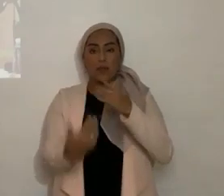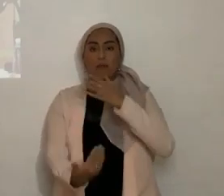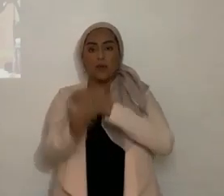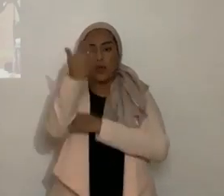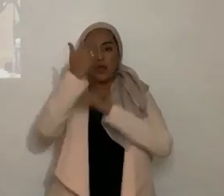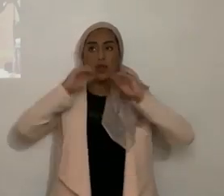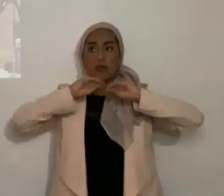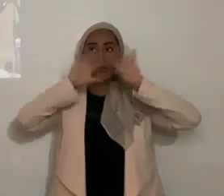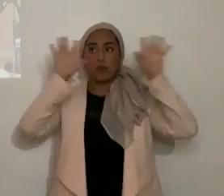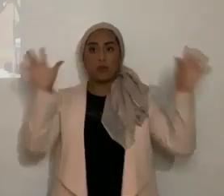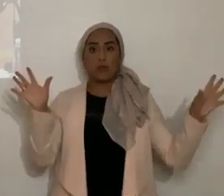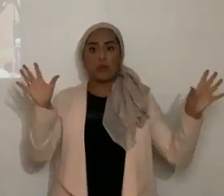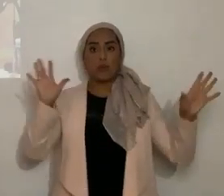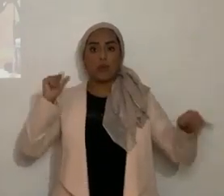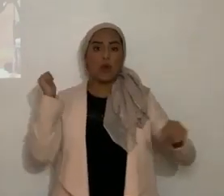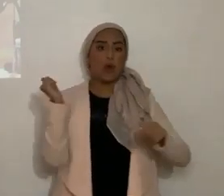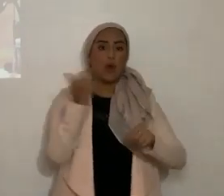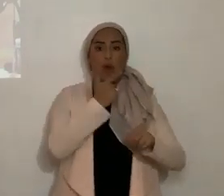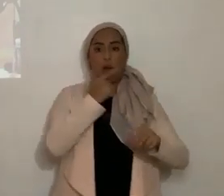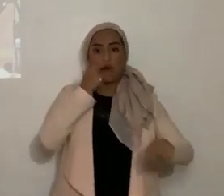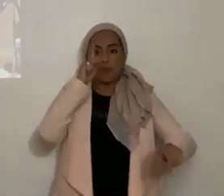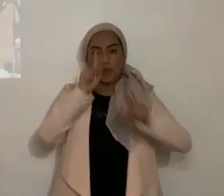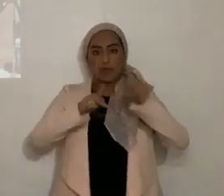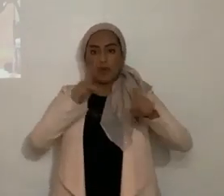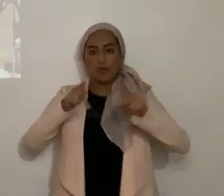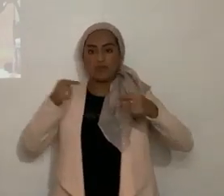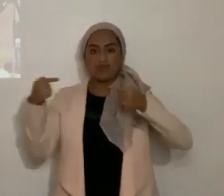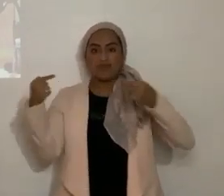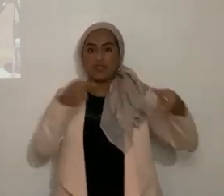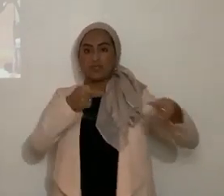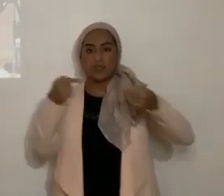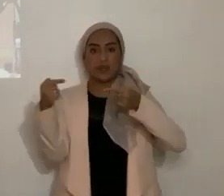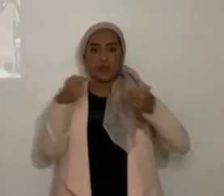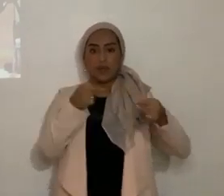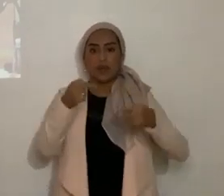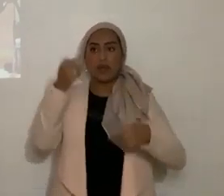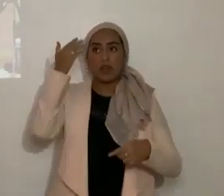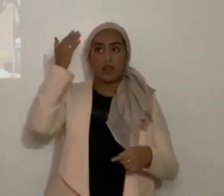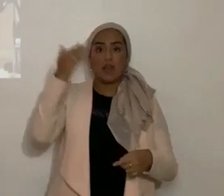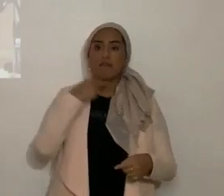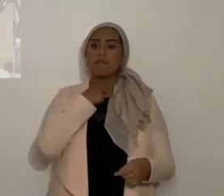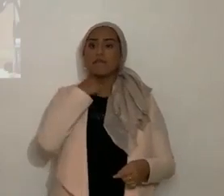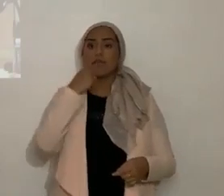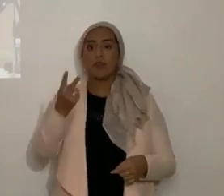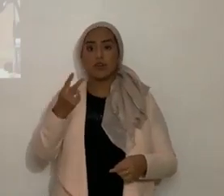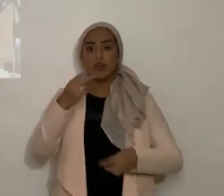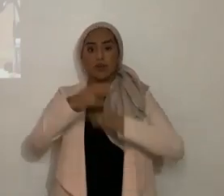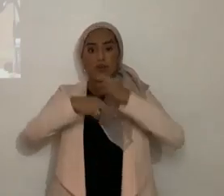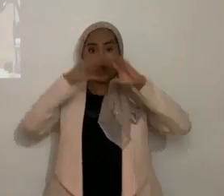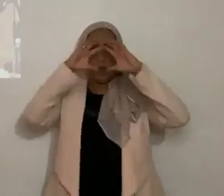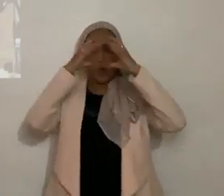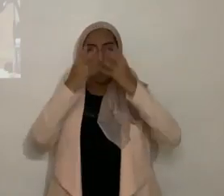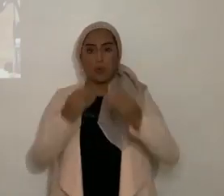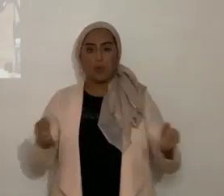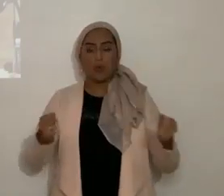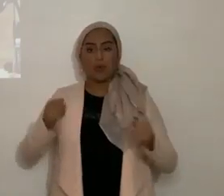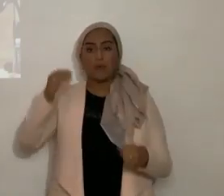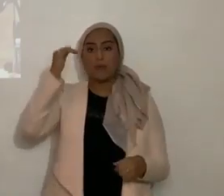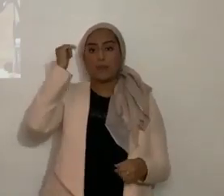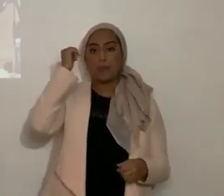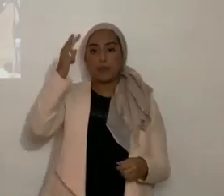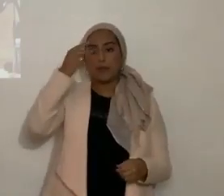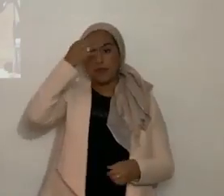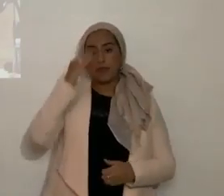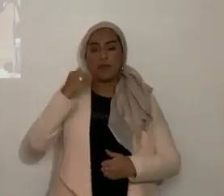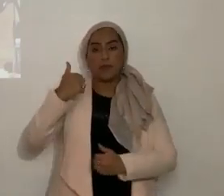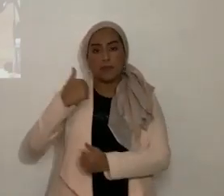mañana. Bramaron las naciones, titubearon los reinos. Dio él su voz, se derritió la tierra. Yahweh de